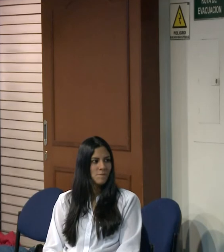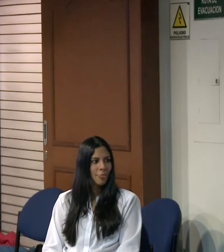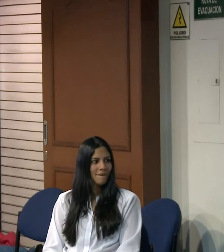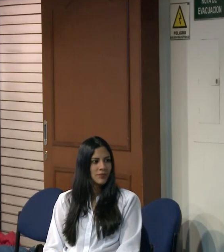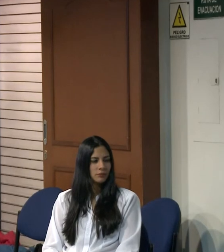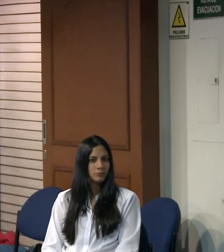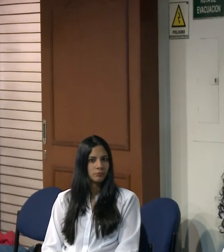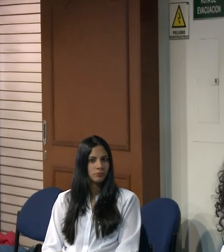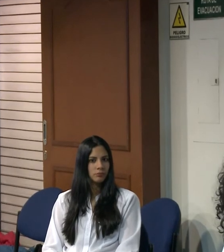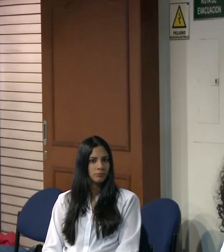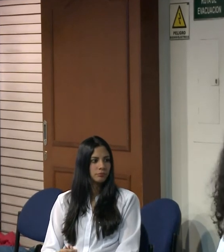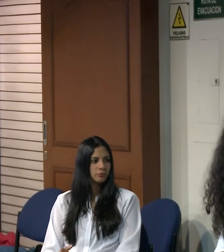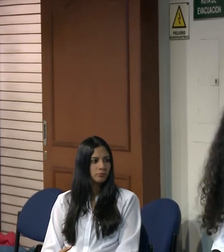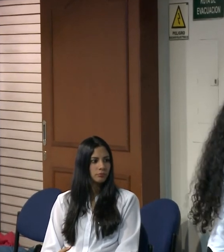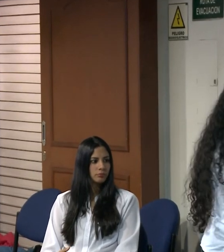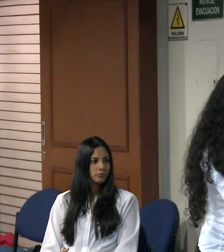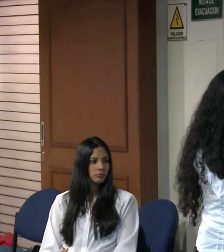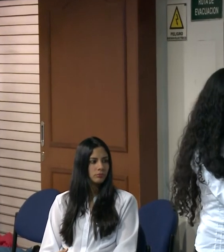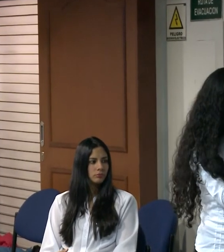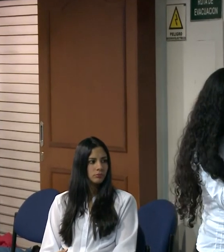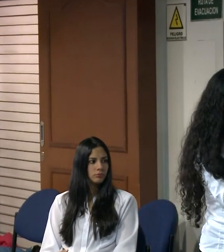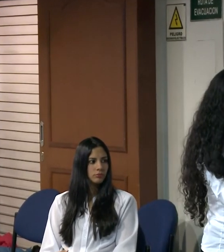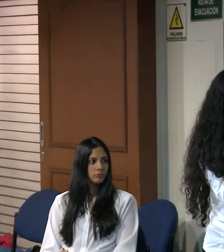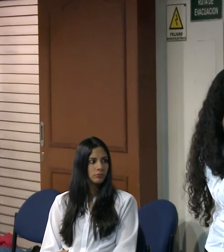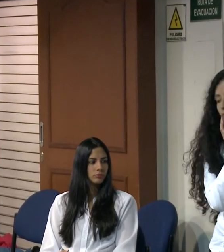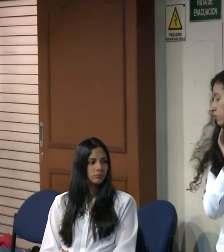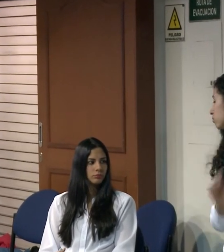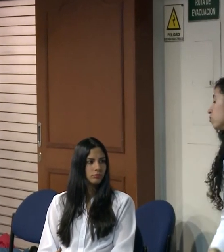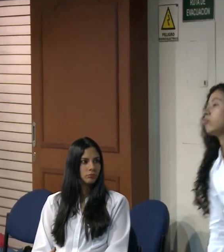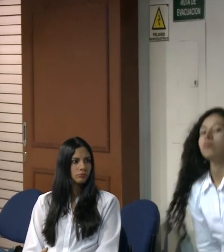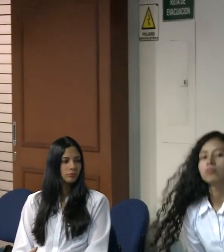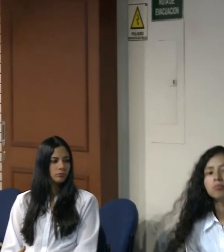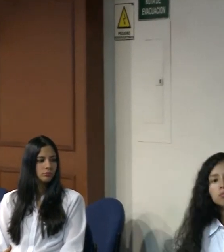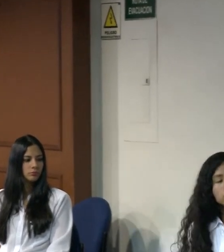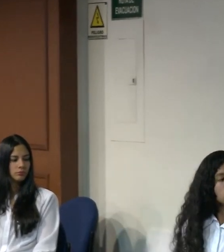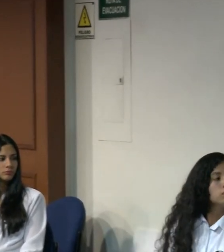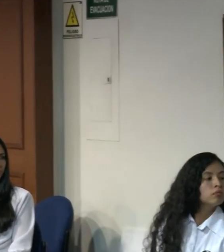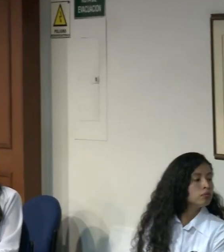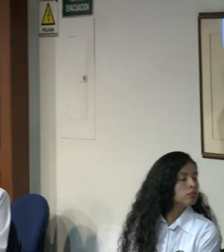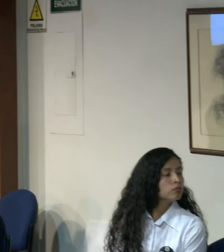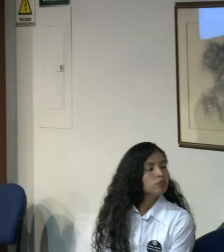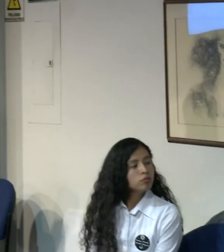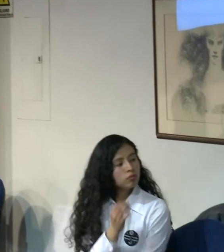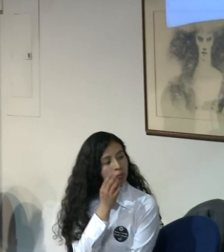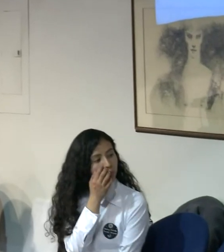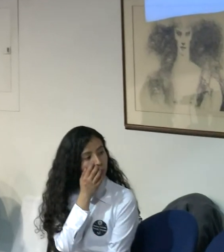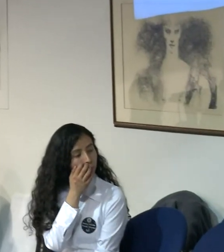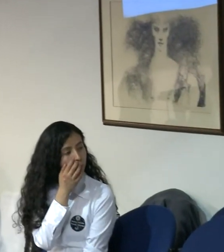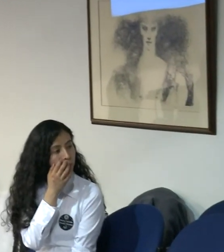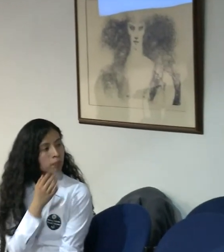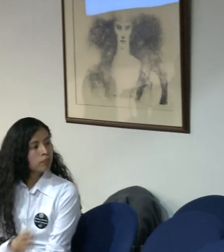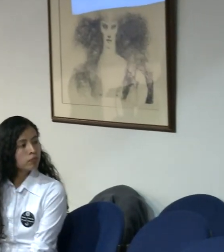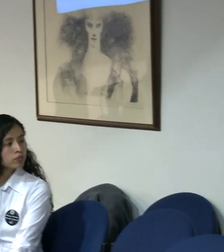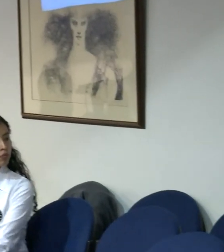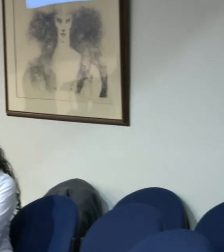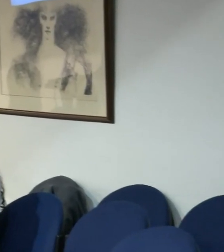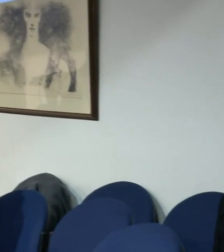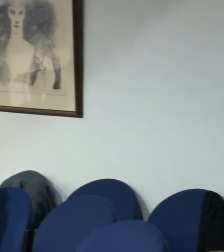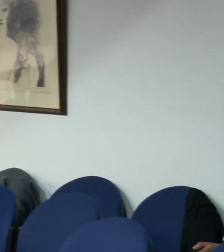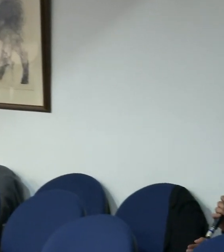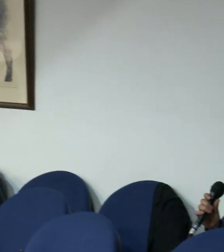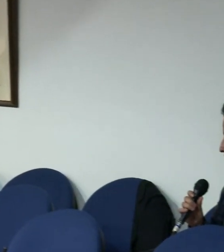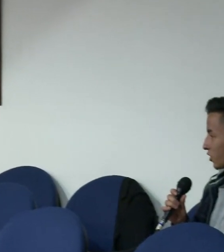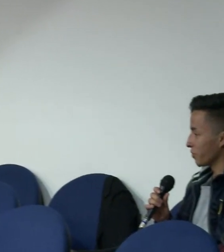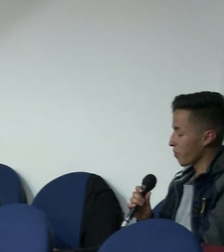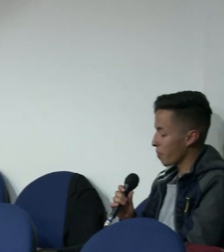Digamos que sí, la astronomía hace un estudio de lo que es la, las estrellas y